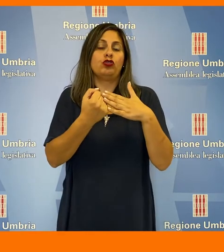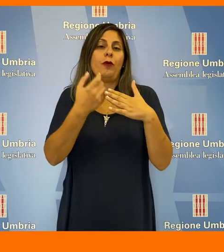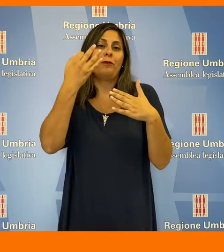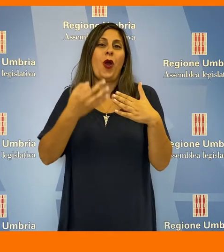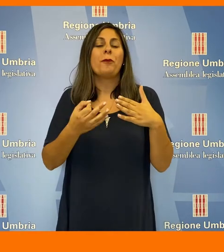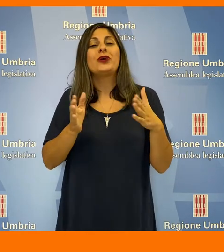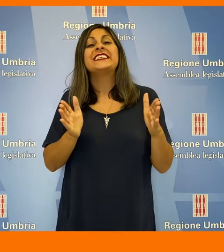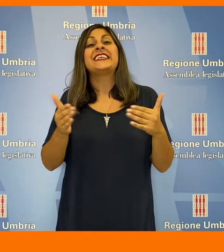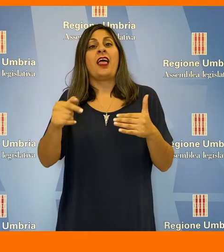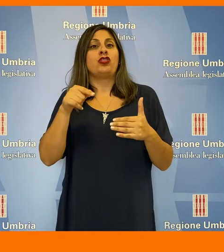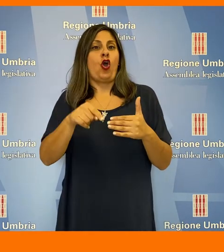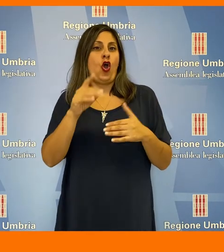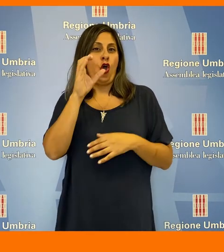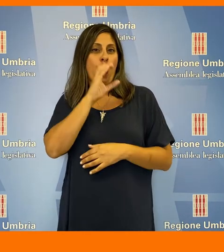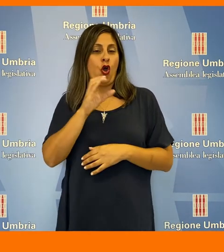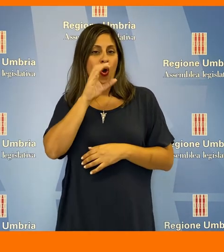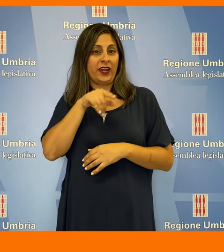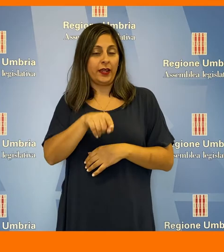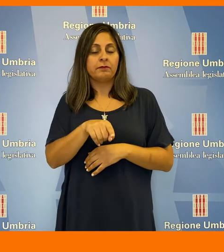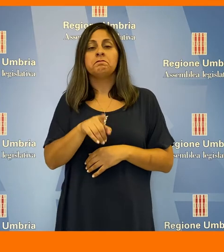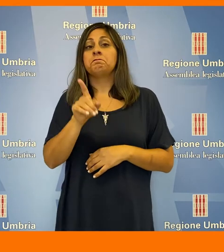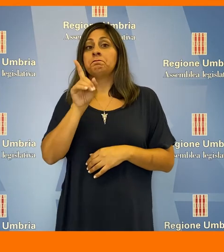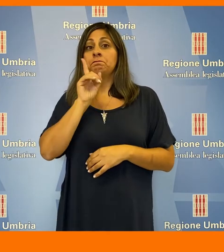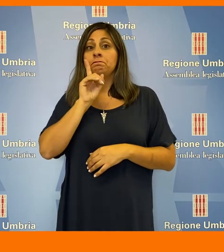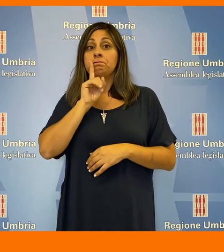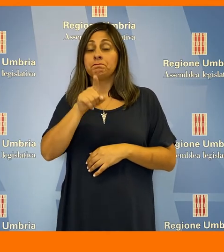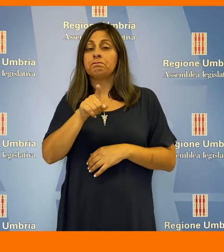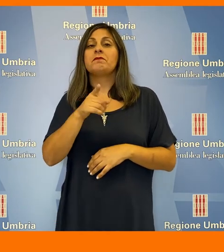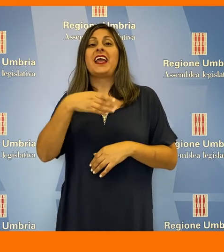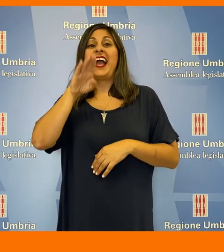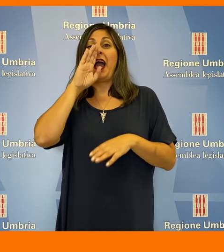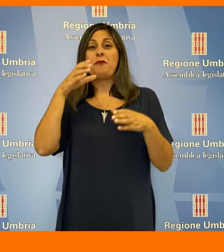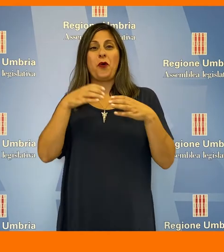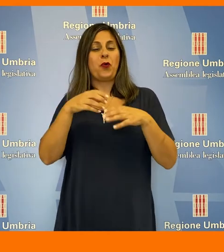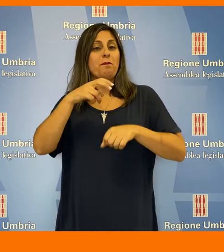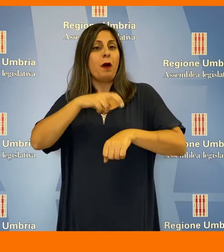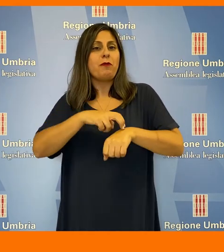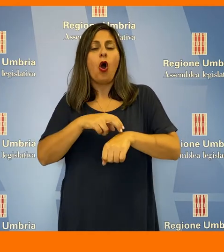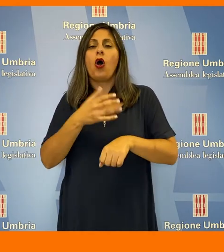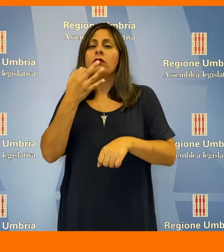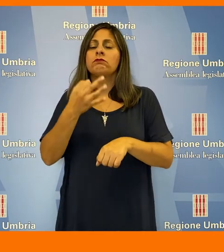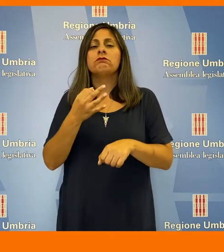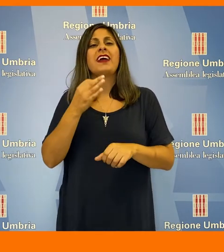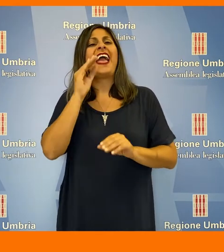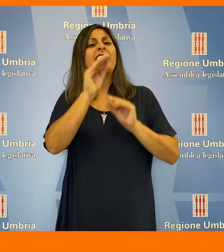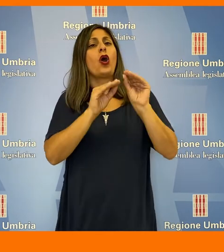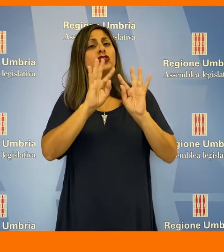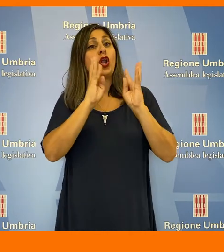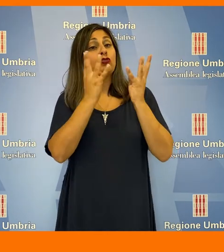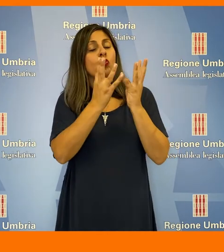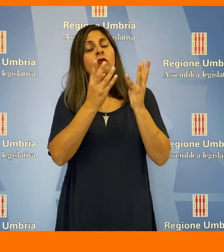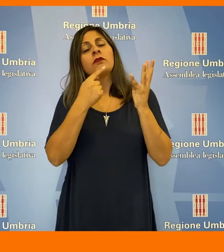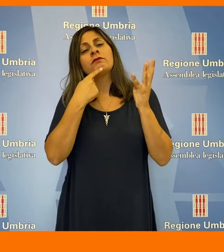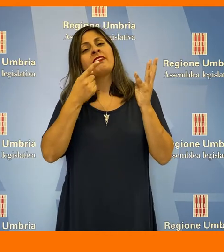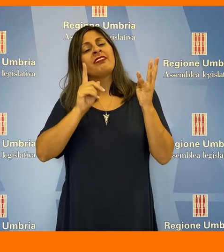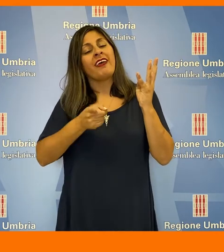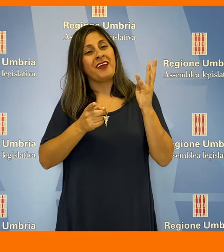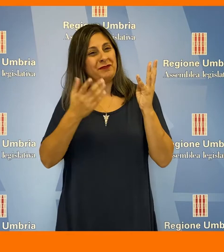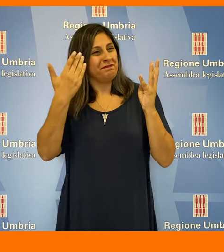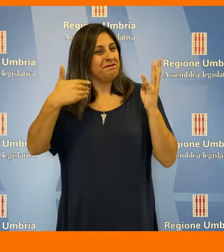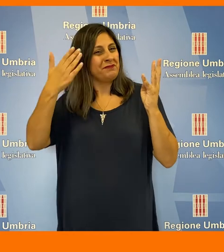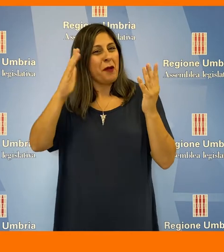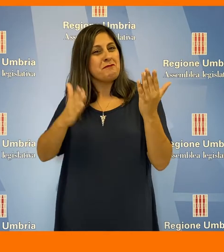sostenere il comparto. Sempre il capogruppo Tommaso Bori chiede con un'interrogazione alla Giunta di dare